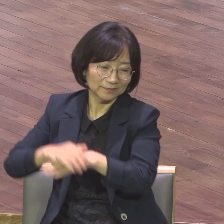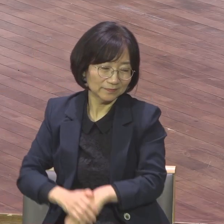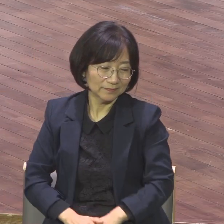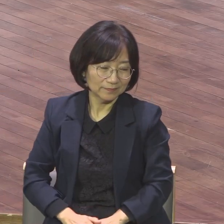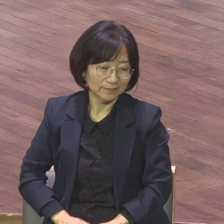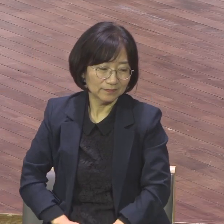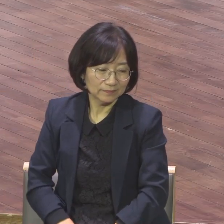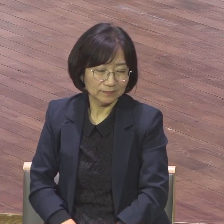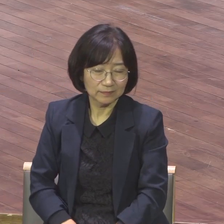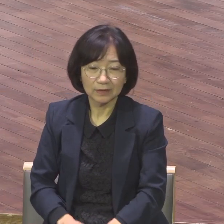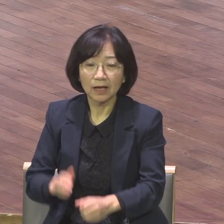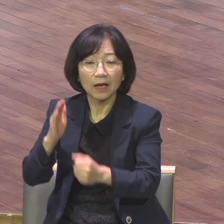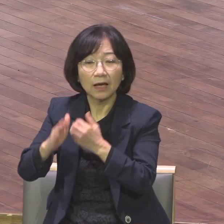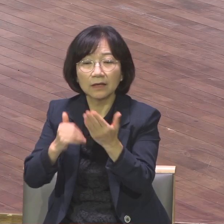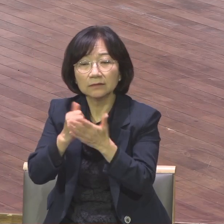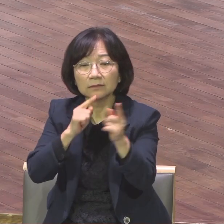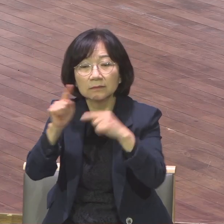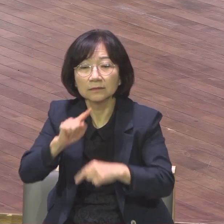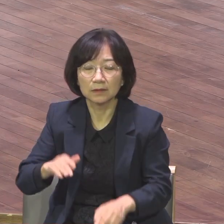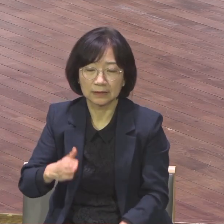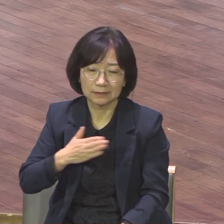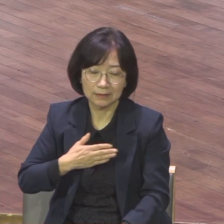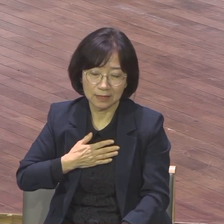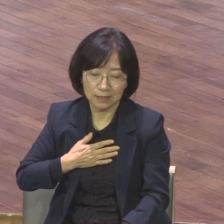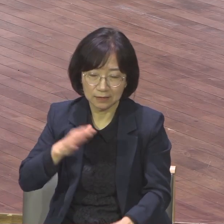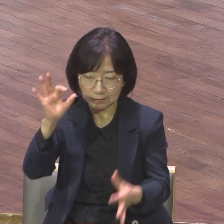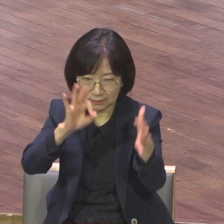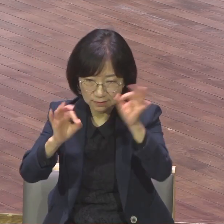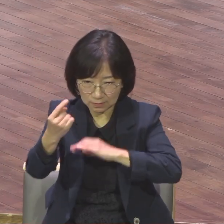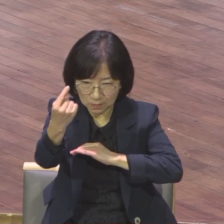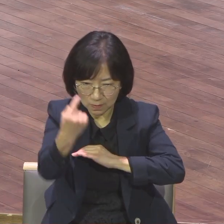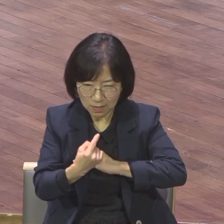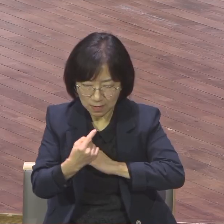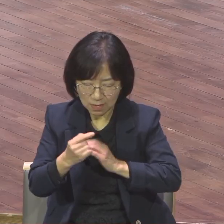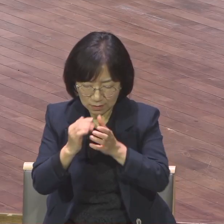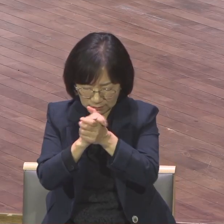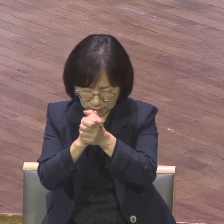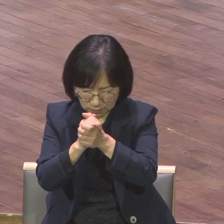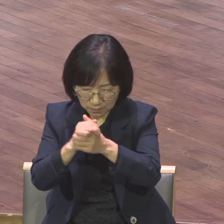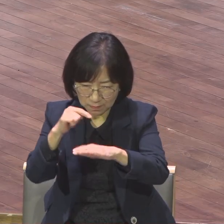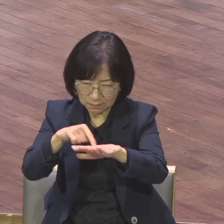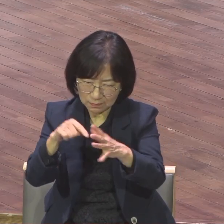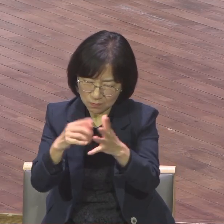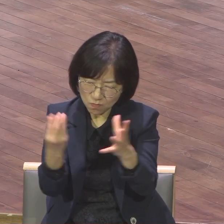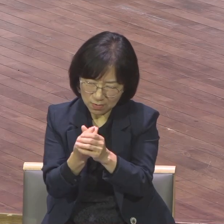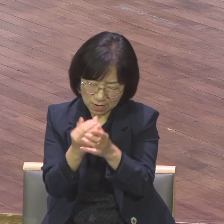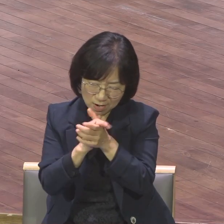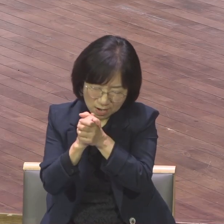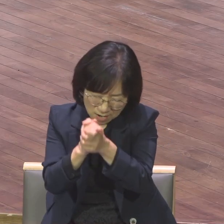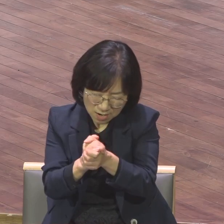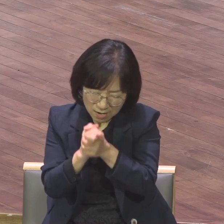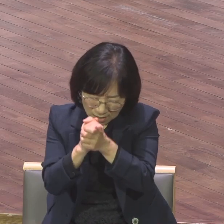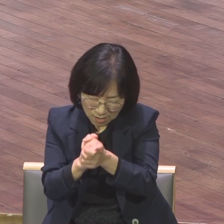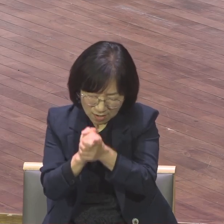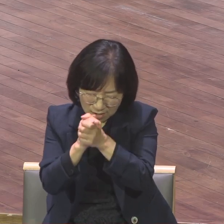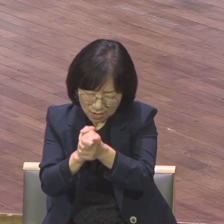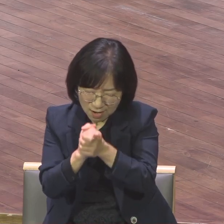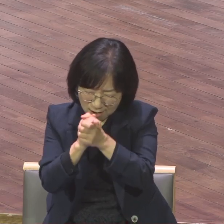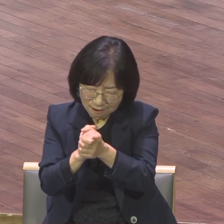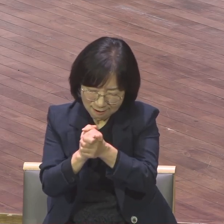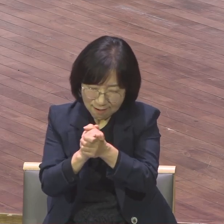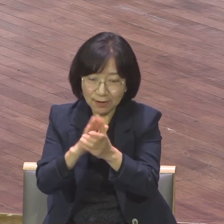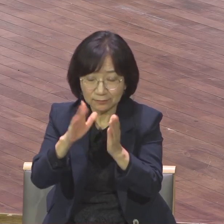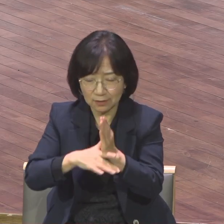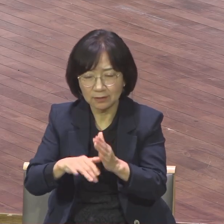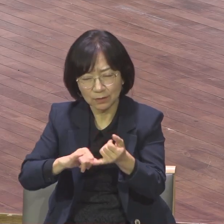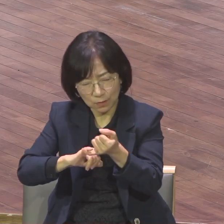와서 기도하면, 온 마음으로 구하면 반드시 응답을 해주겠다.